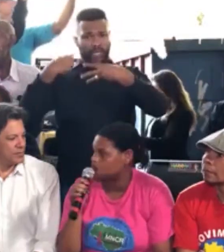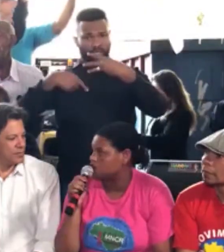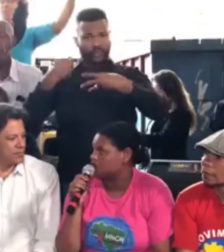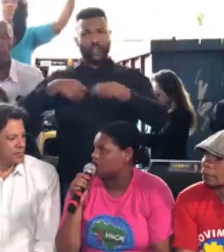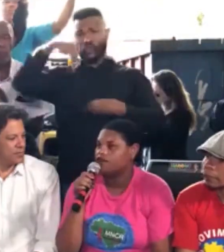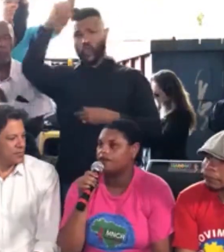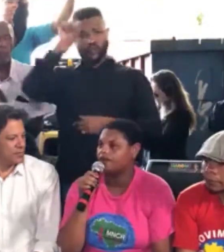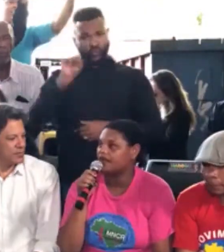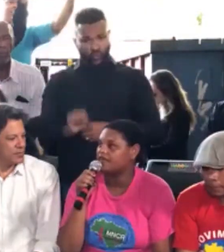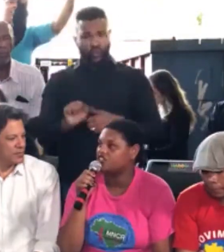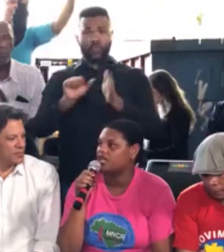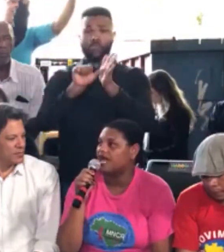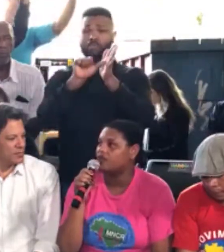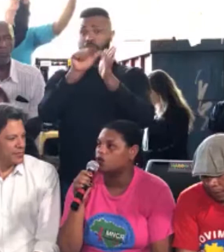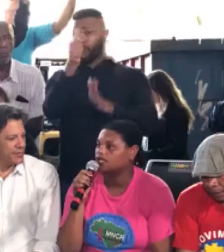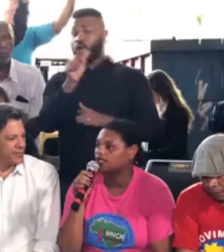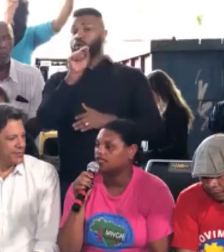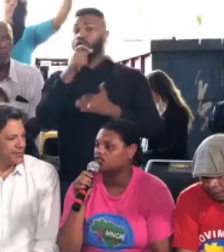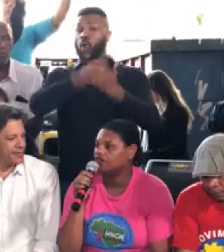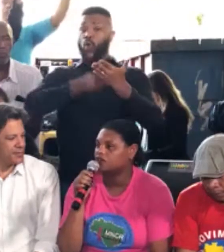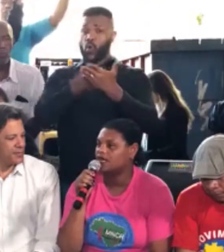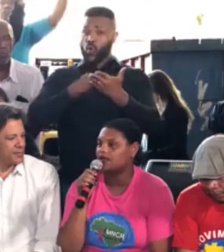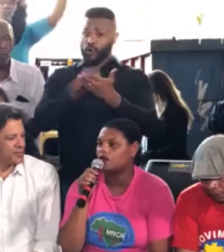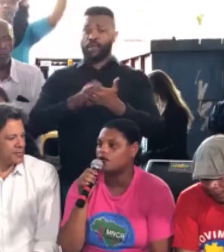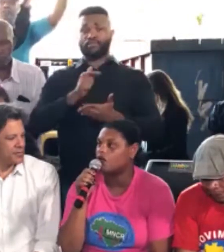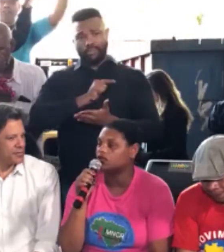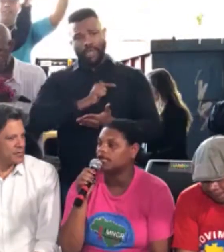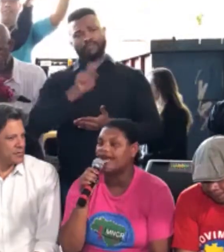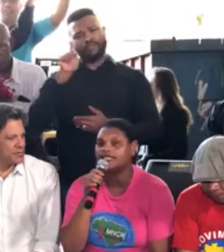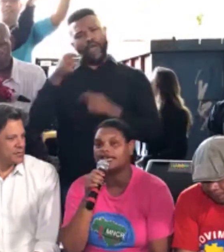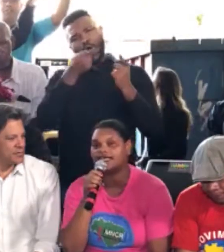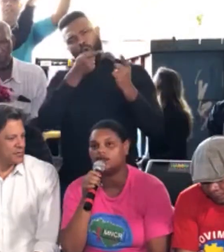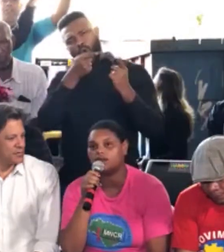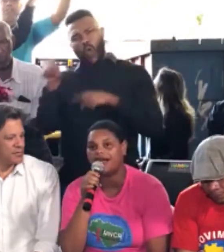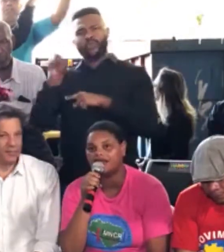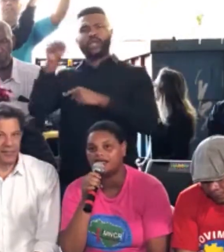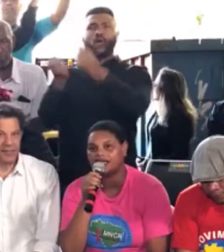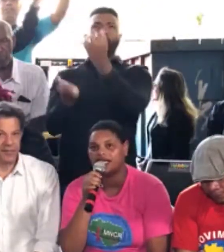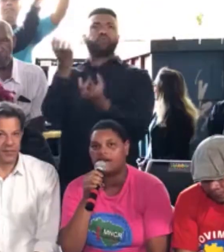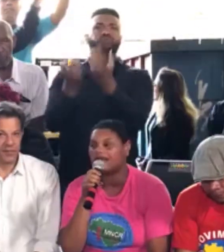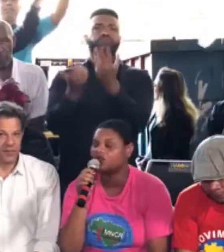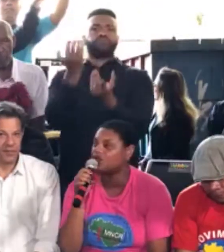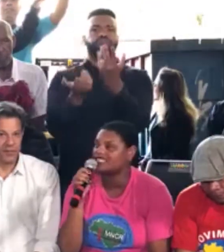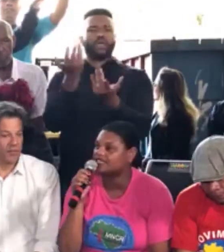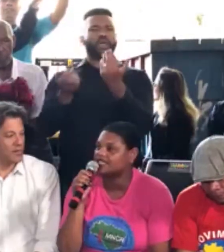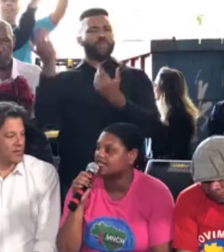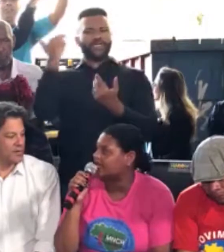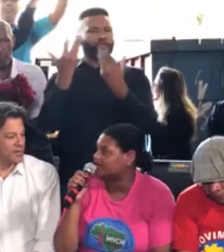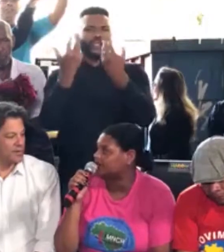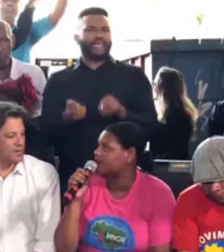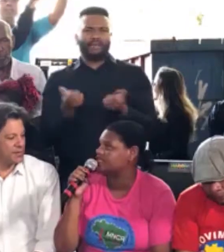norte a sul. Foi, primeiramente, a luta que nós tivemos contra a incineração nesse país. O Brasil não aceita